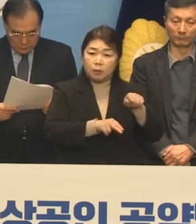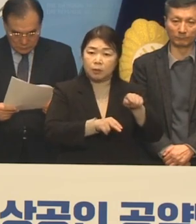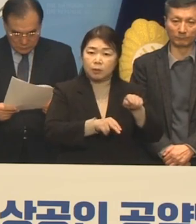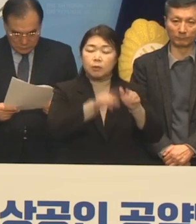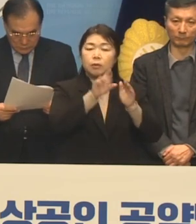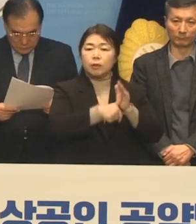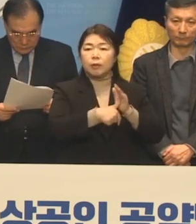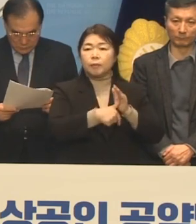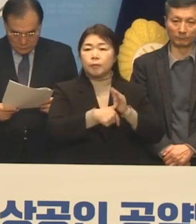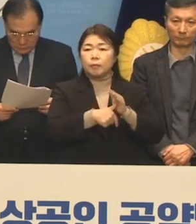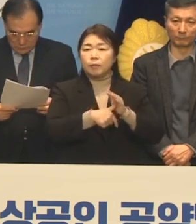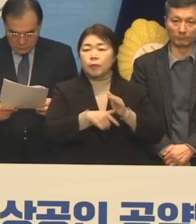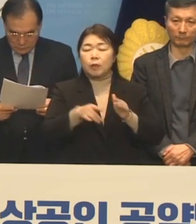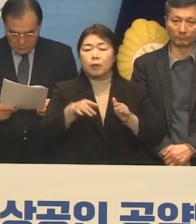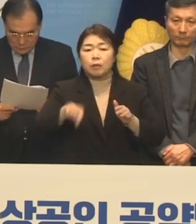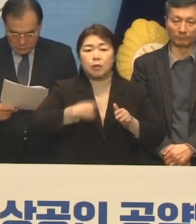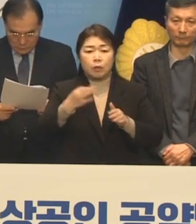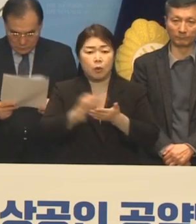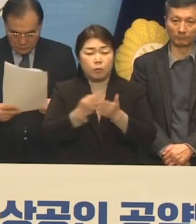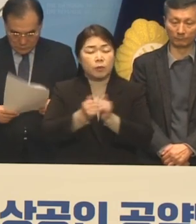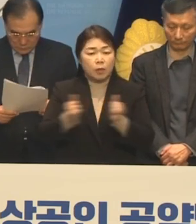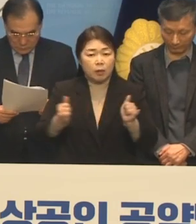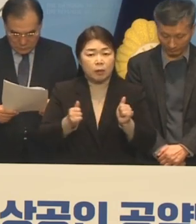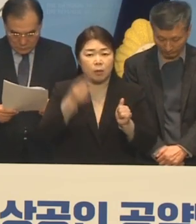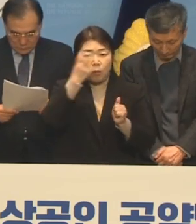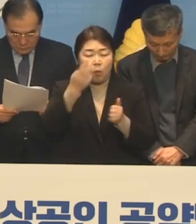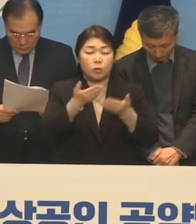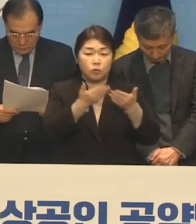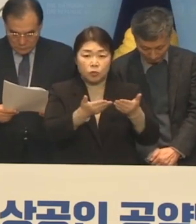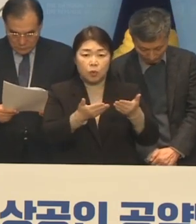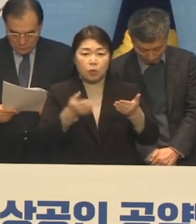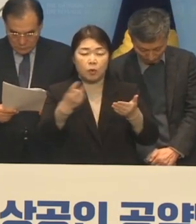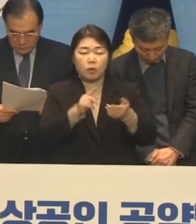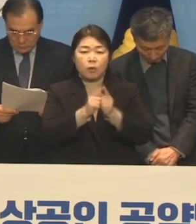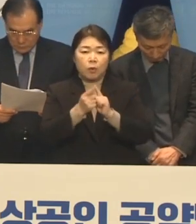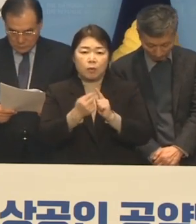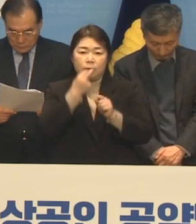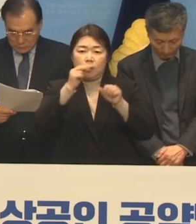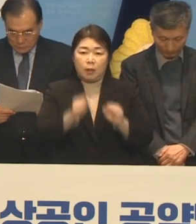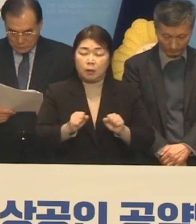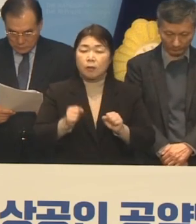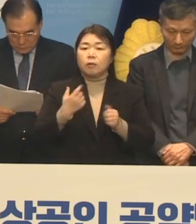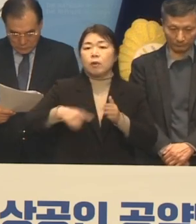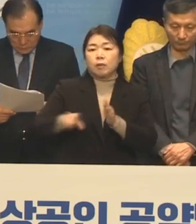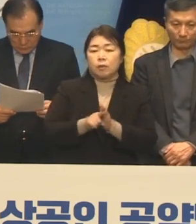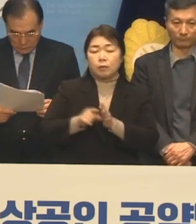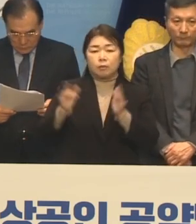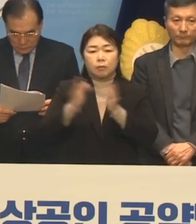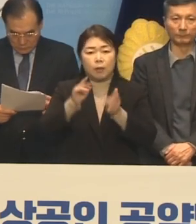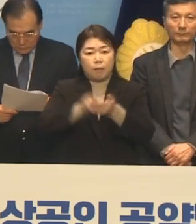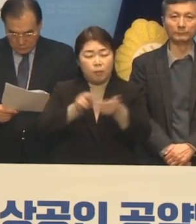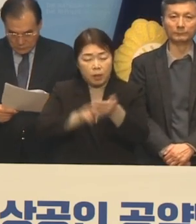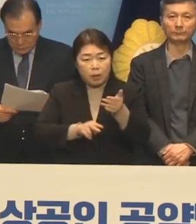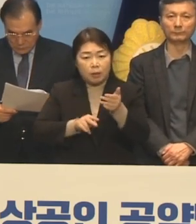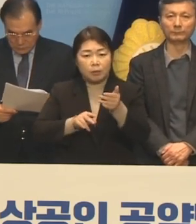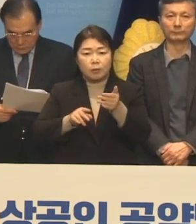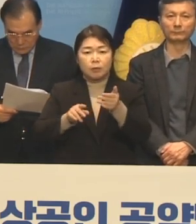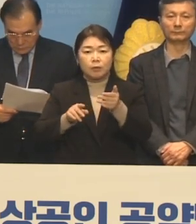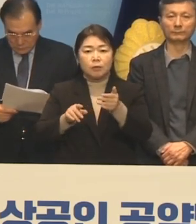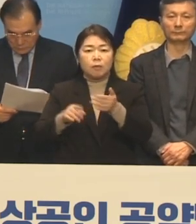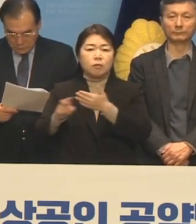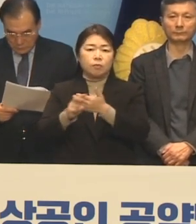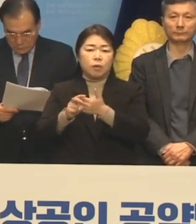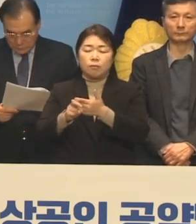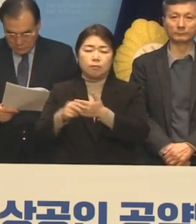온라인 플랫폼 입점업체인 소상공인 자영업자들을 보호하고 상생하기 위해 플랫폼 사업자의 불공정 거래 행위를